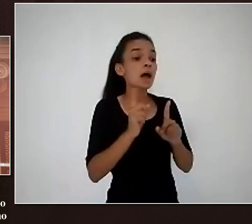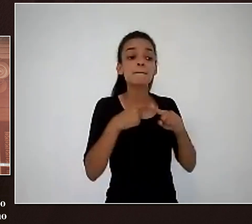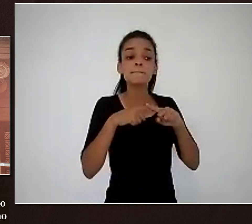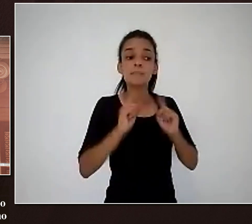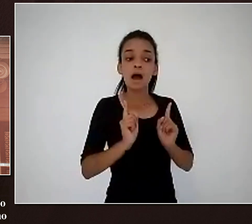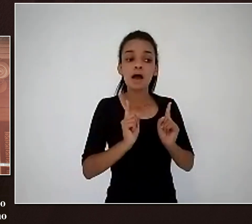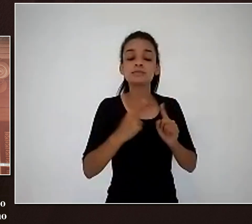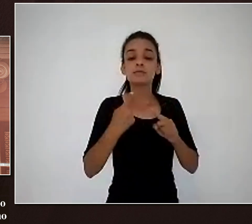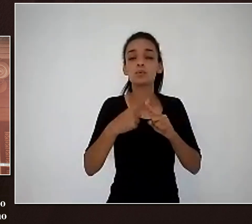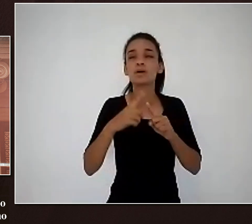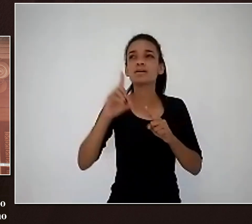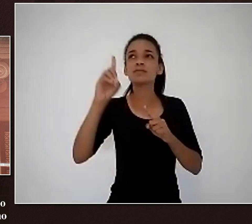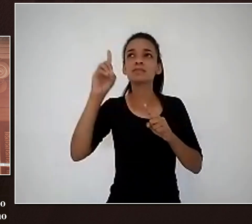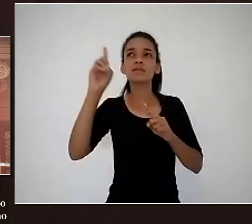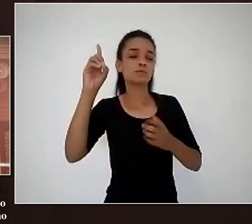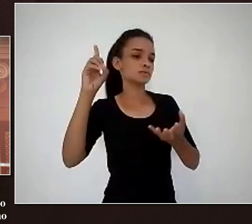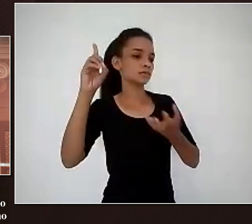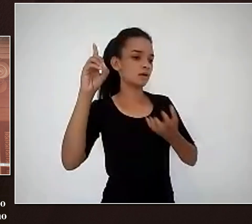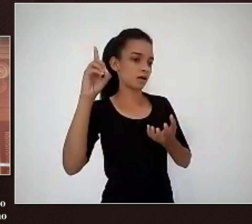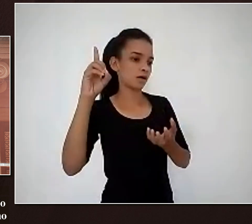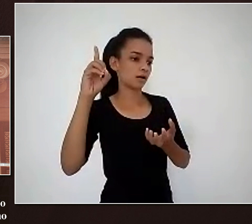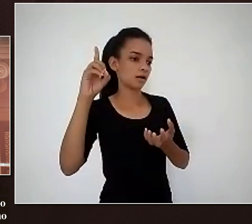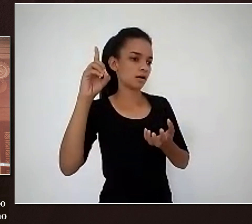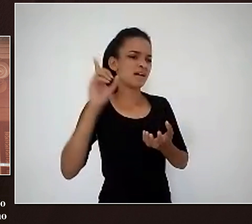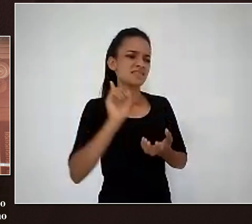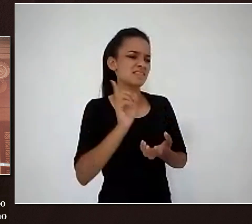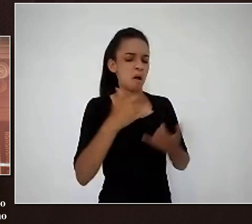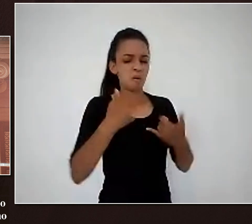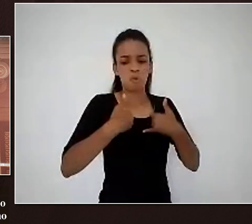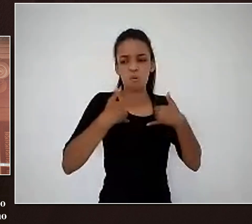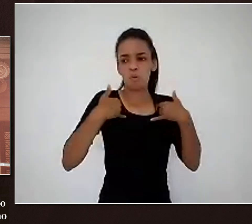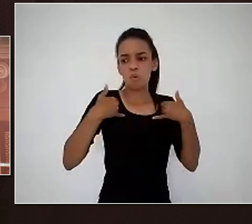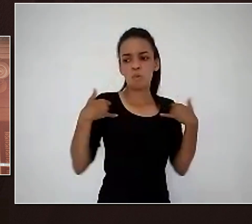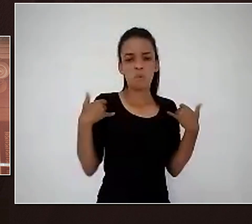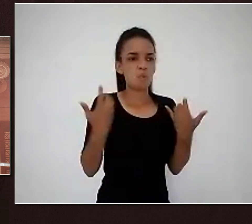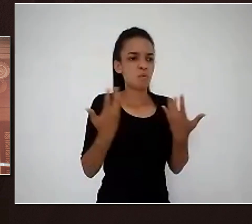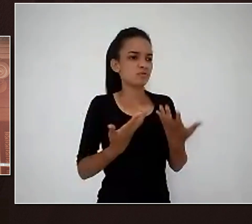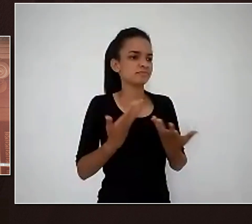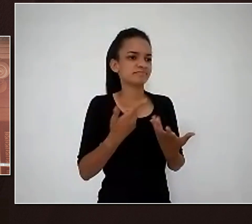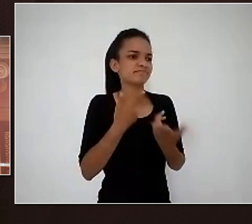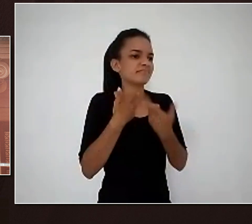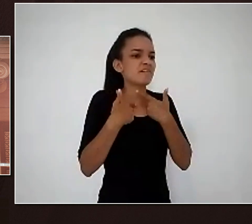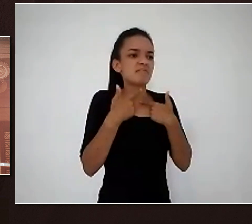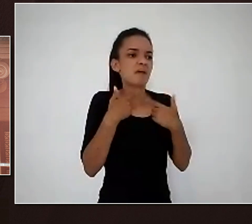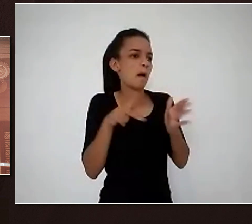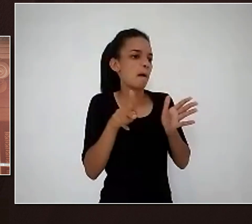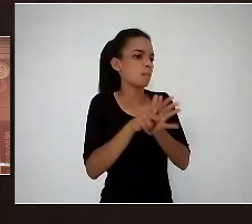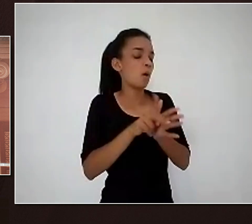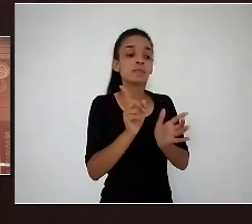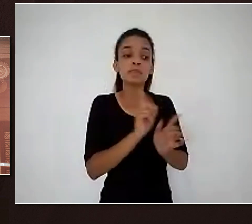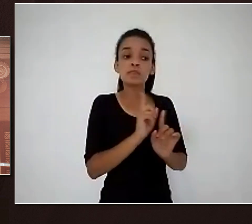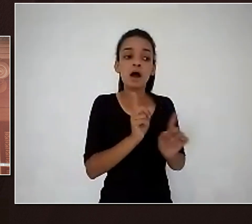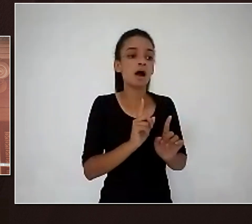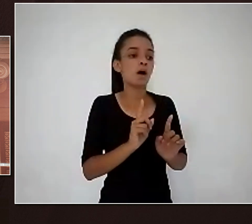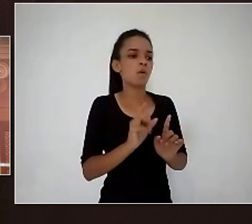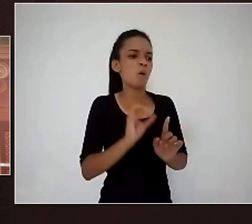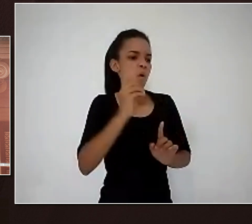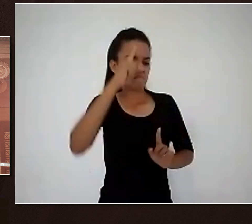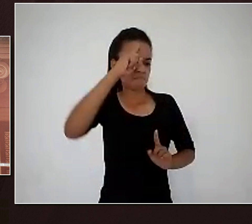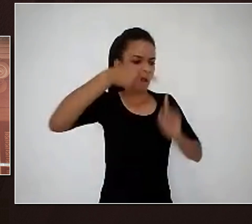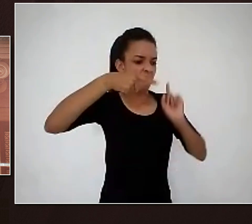por sorte da ganância, mas de boa vontade, nem como dominadores dos que vos foram